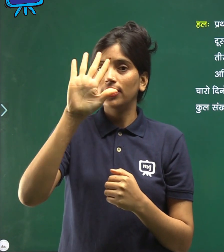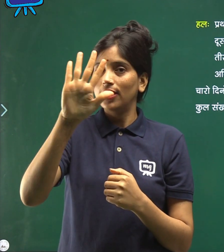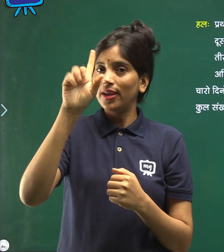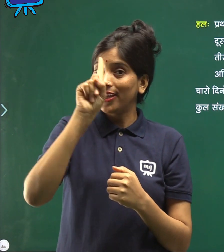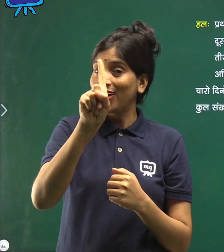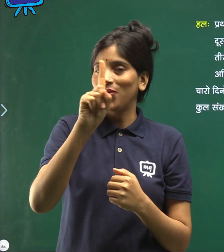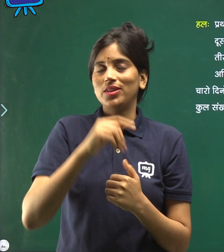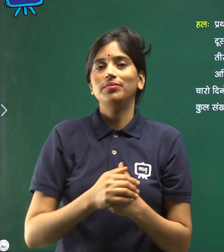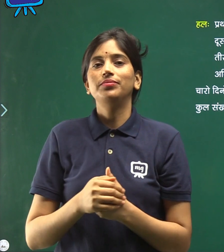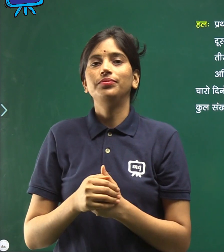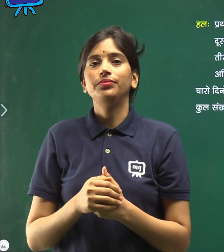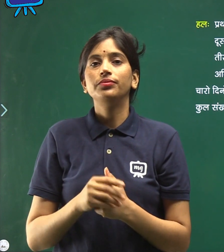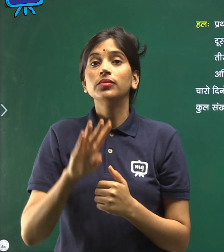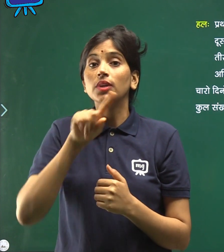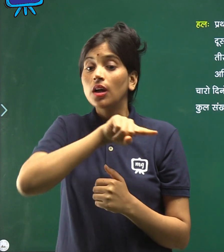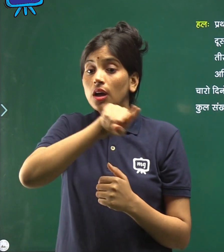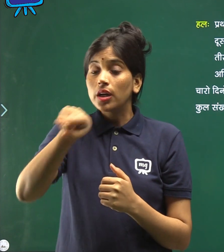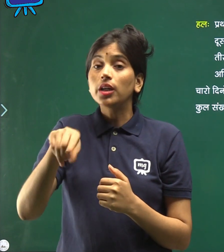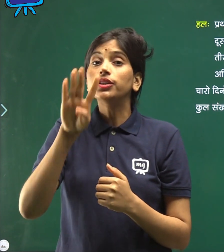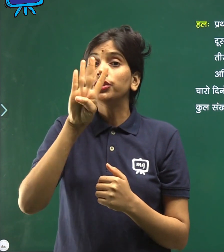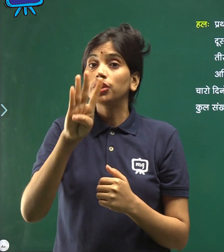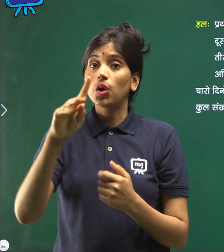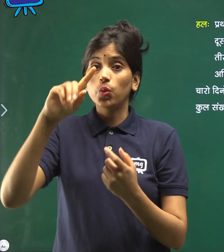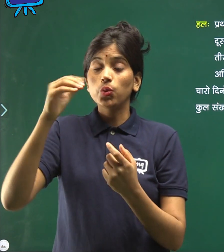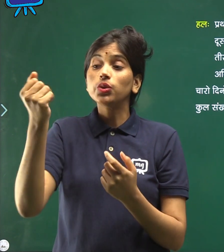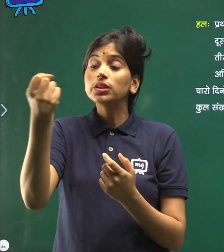2,751। इन चारों संख्याओं का